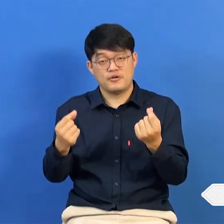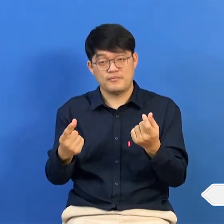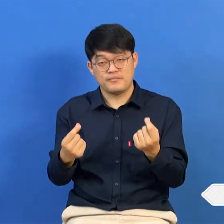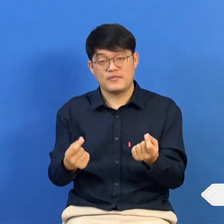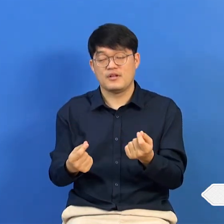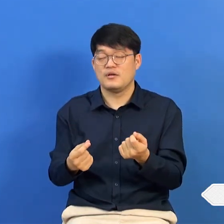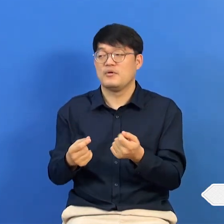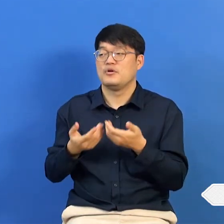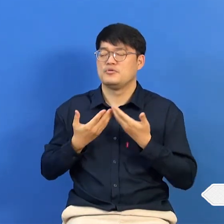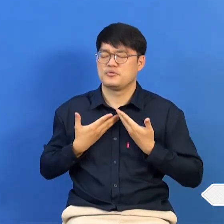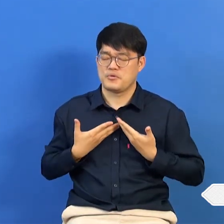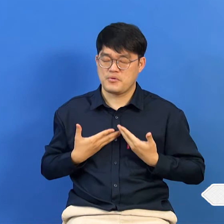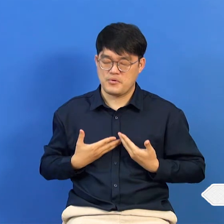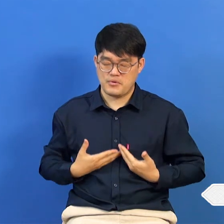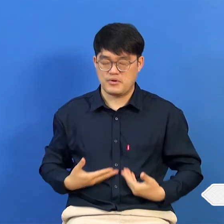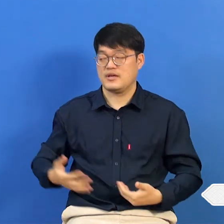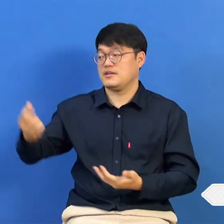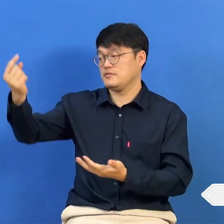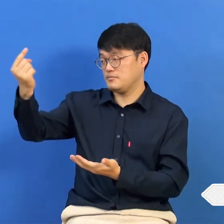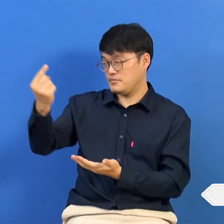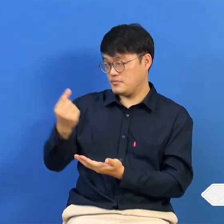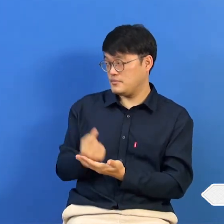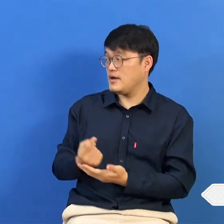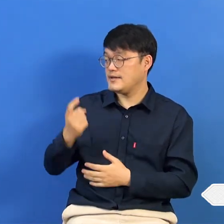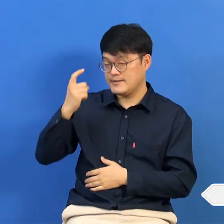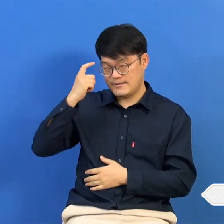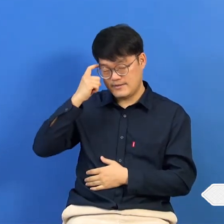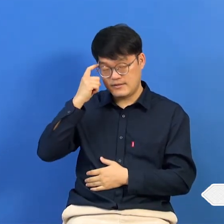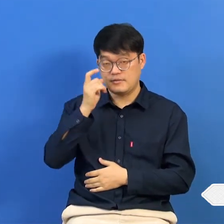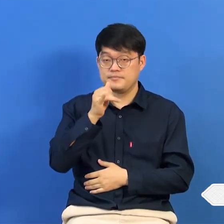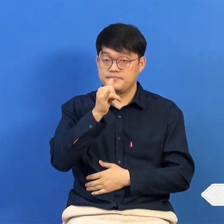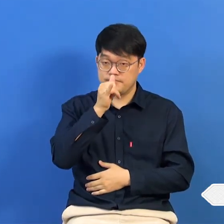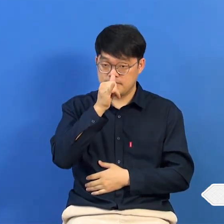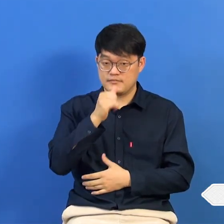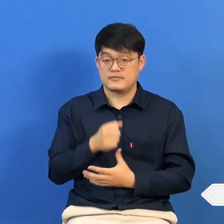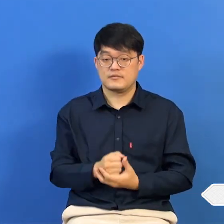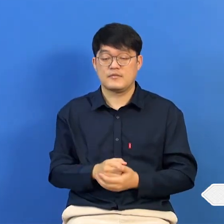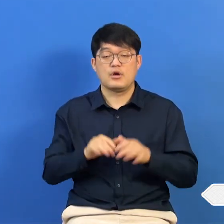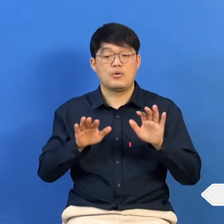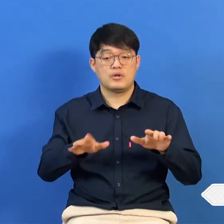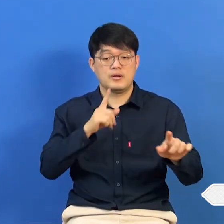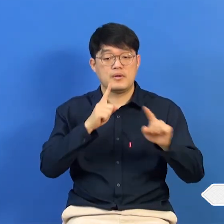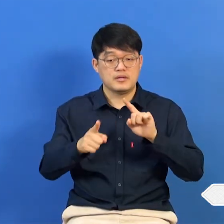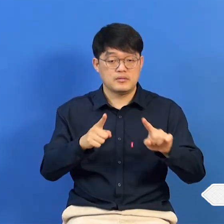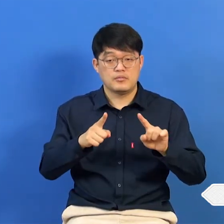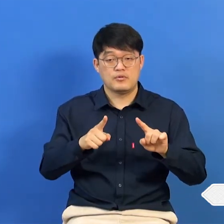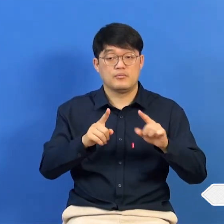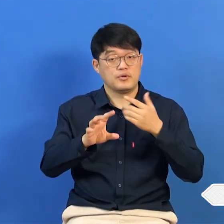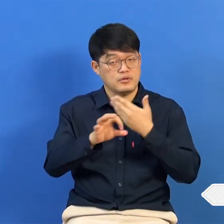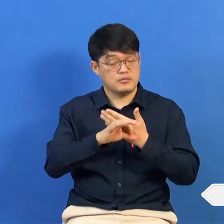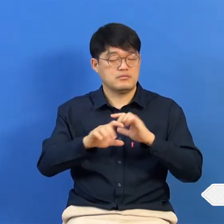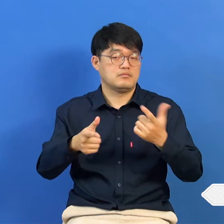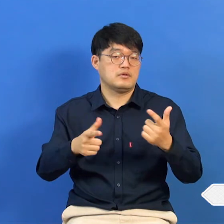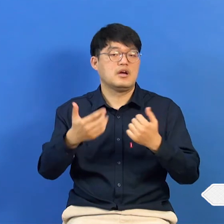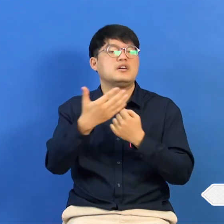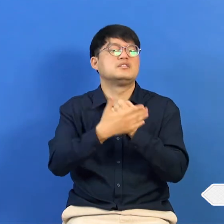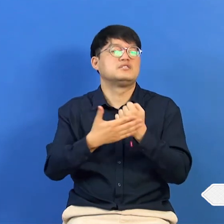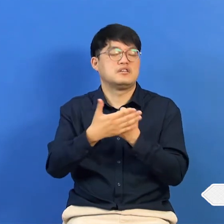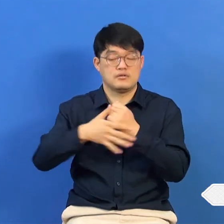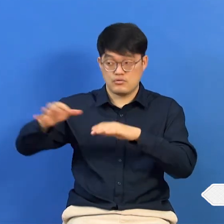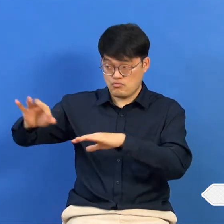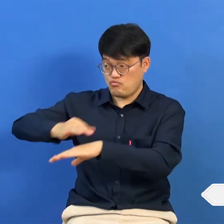소록소록 조용히 임하는 것, 그렇게 생각을 하는데 오늘 말씀 보면 그게 아닙니다. 은혜는